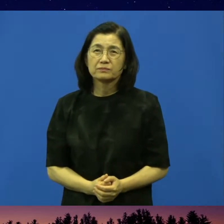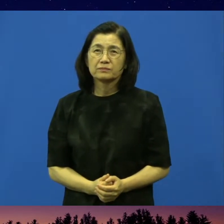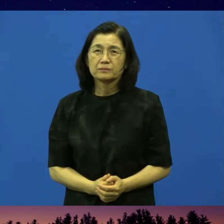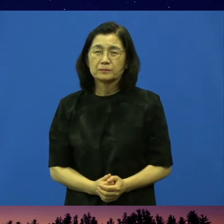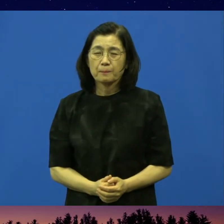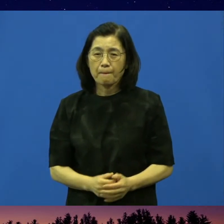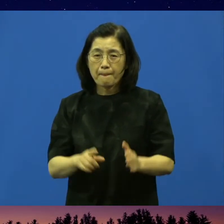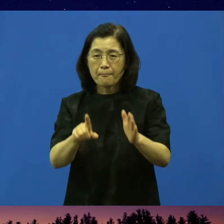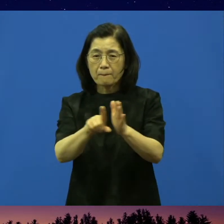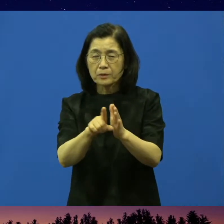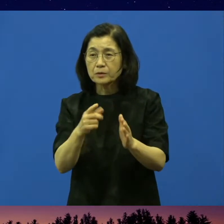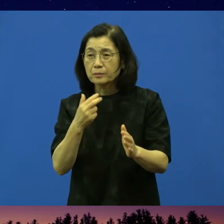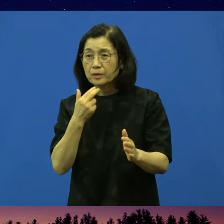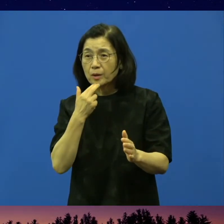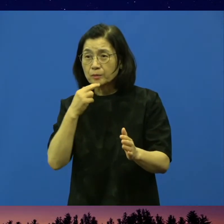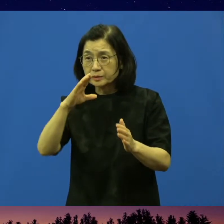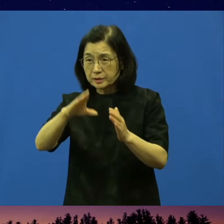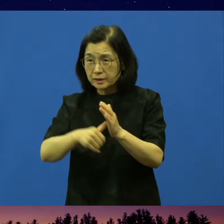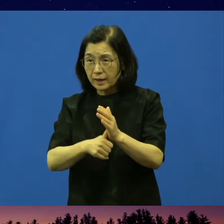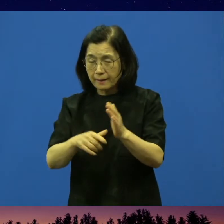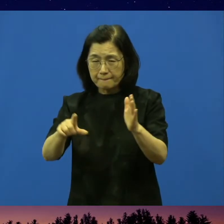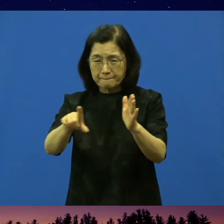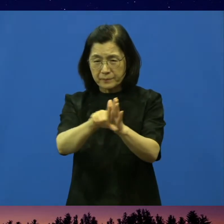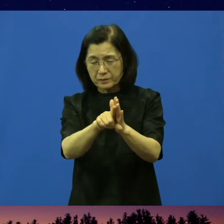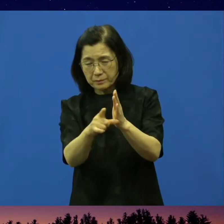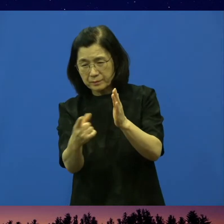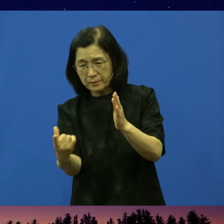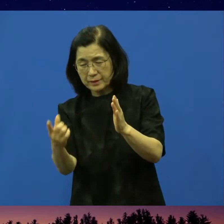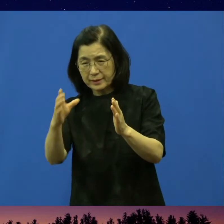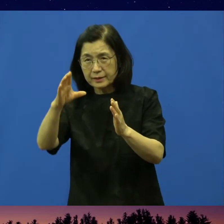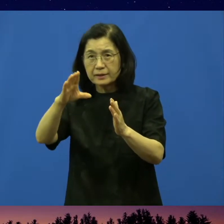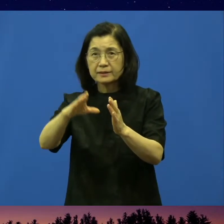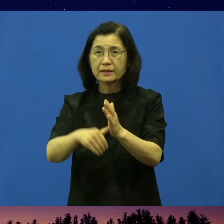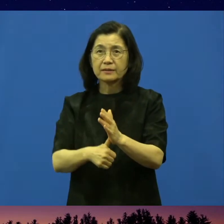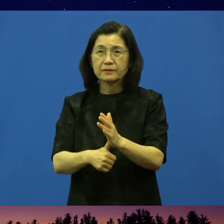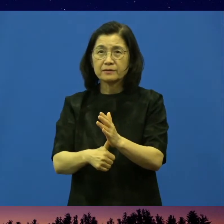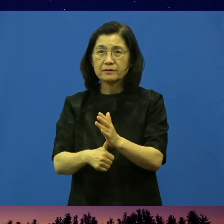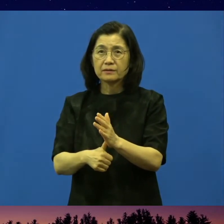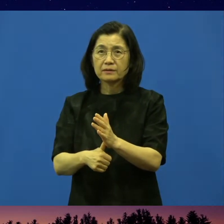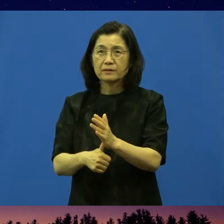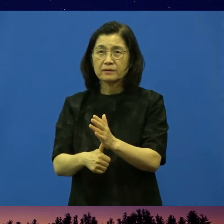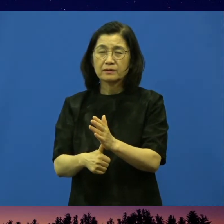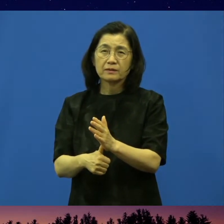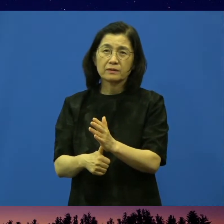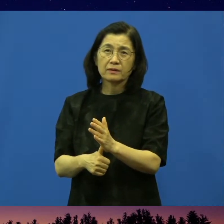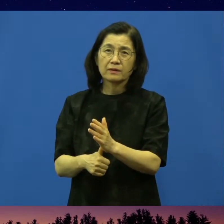우리는 믿음이 없을 때는 세상에 높은, 화려한, 웅장한, 대단한,